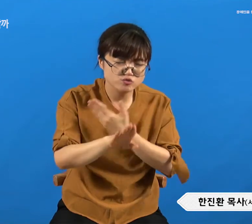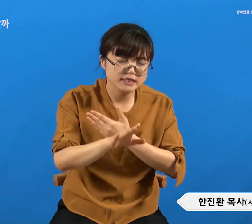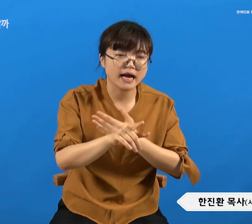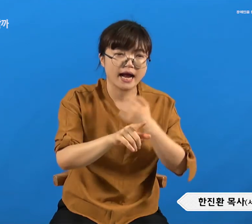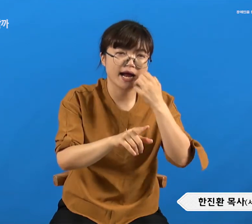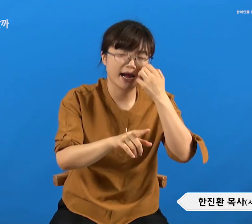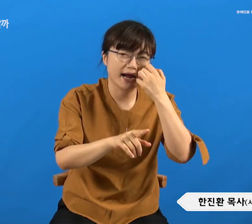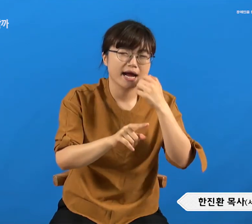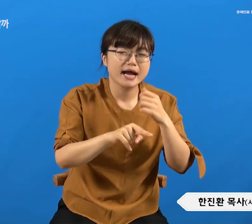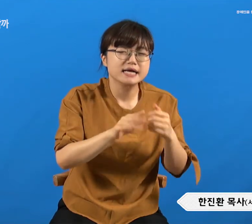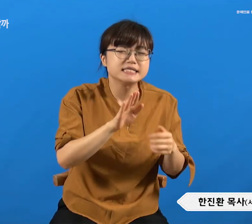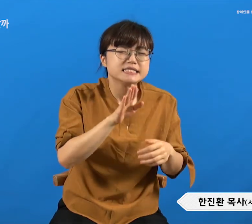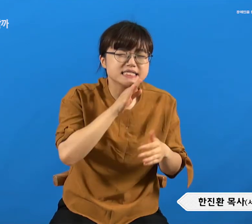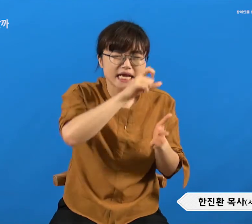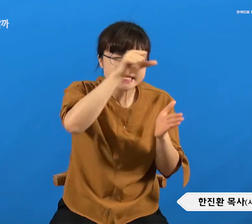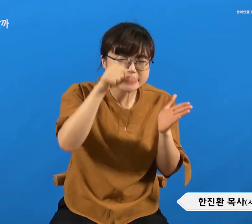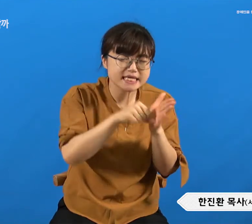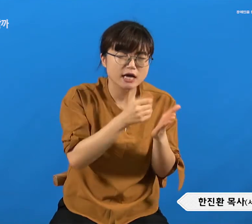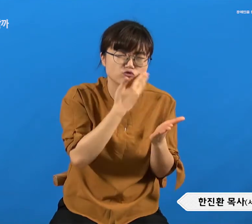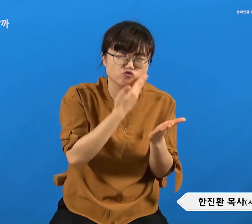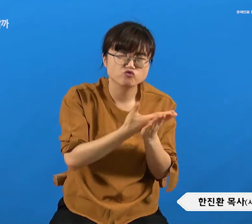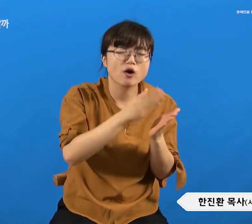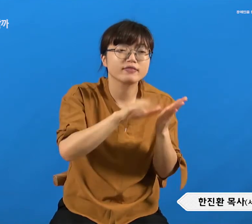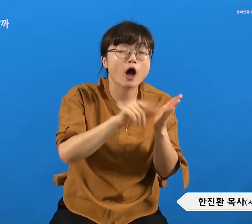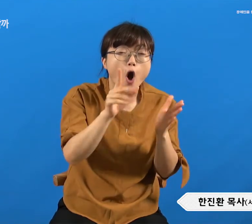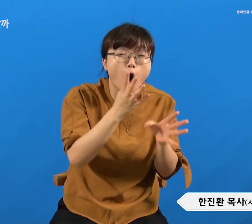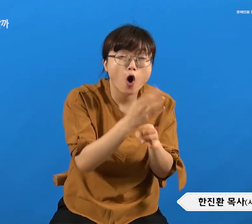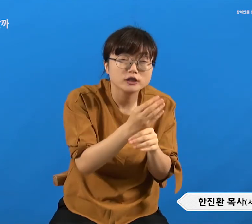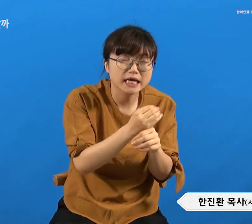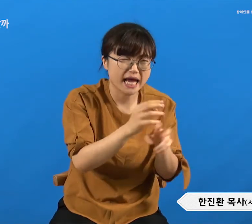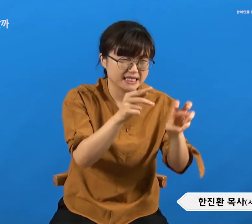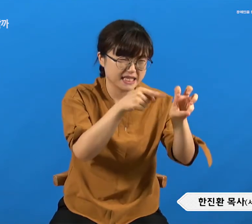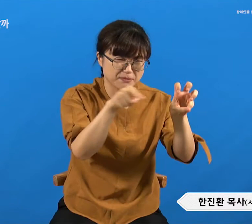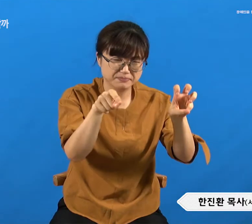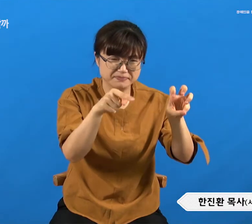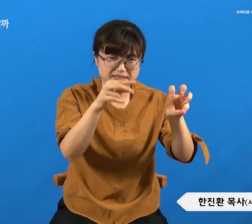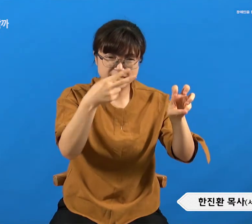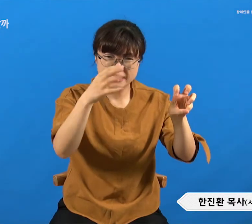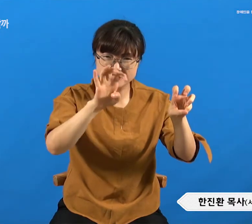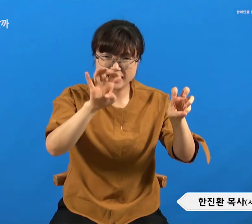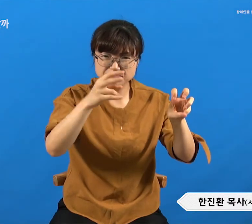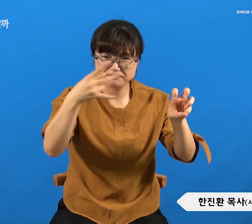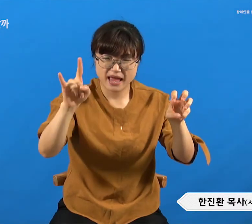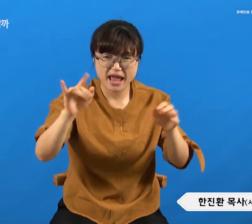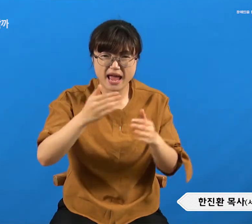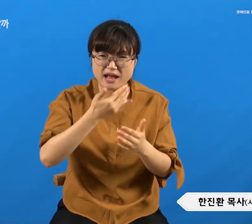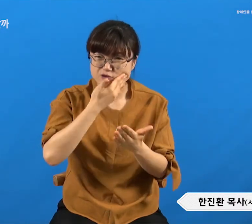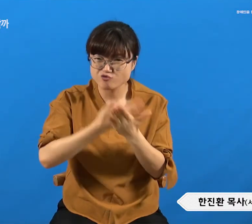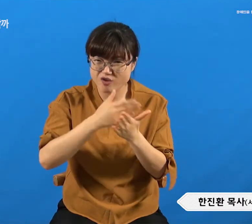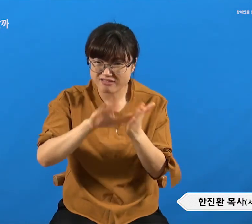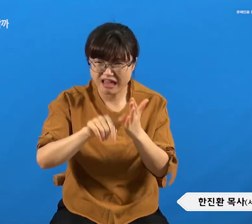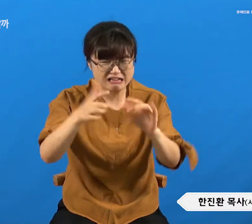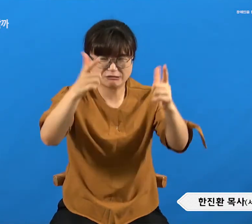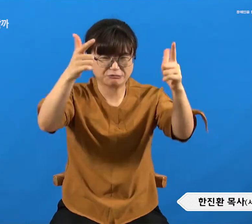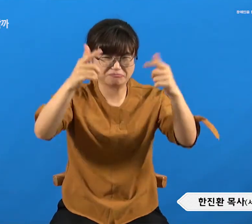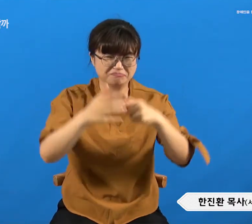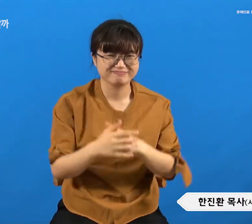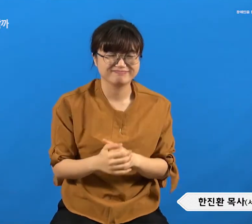60에서 75세까지다. 여러분, 30, 40대가 인생 황금기입니까? 천만의